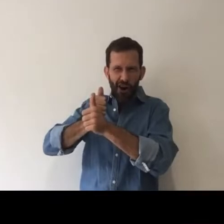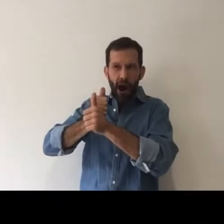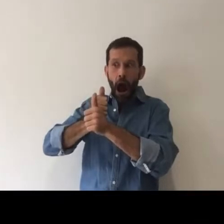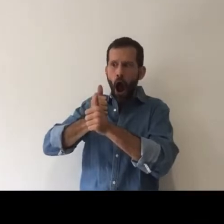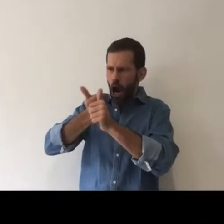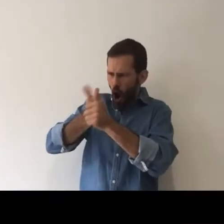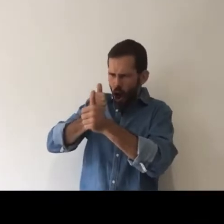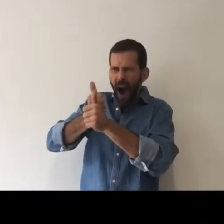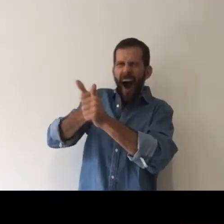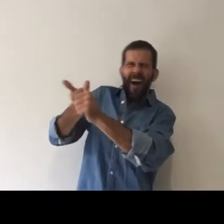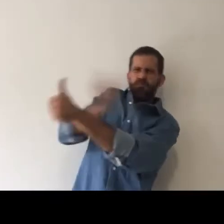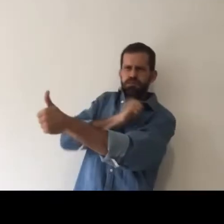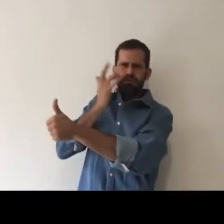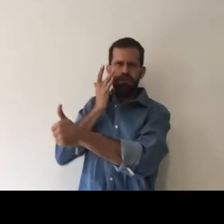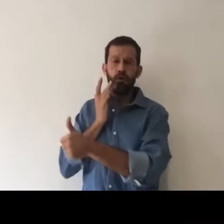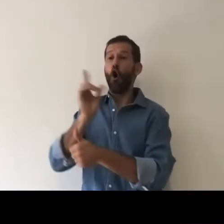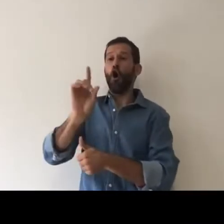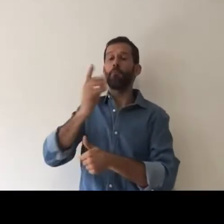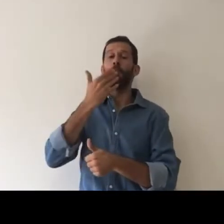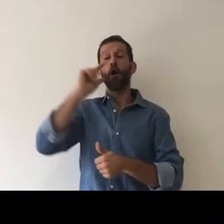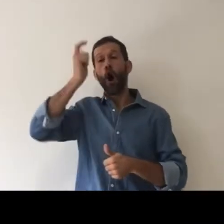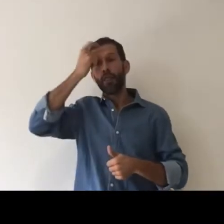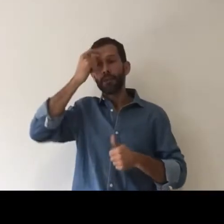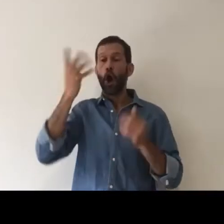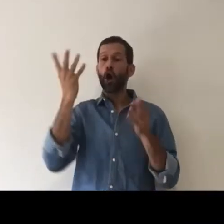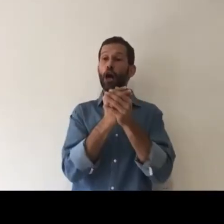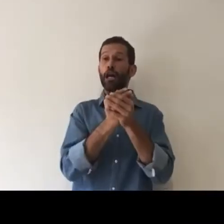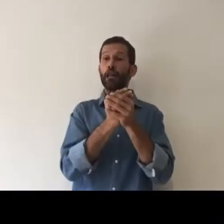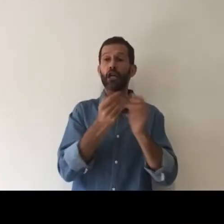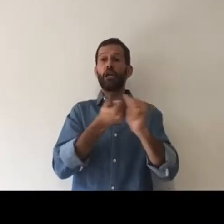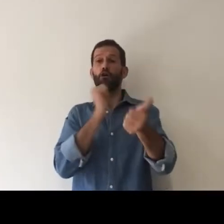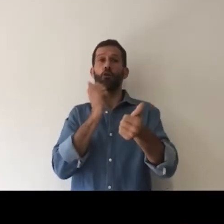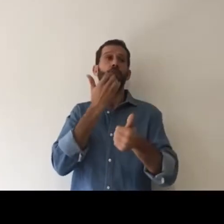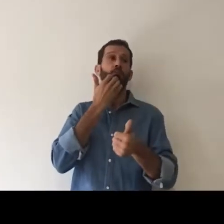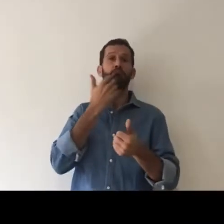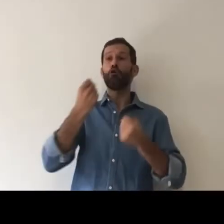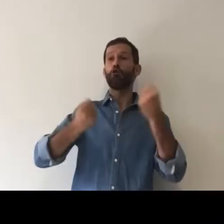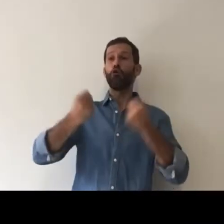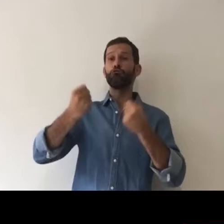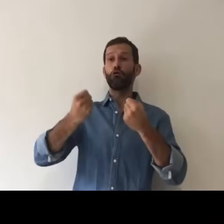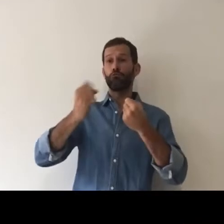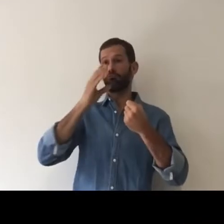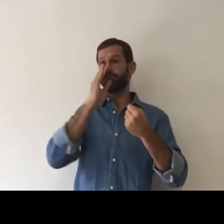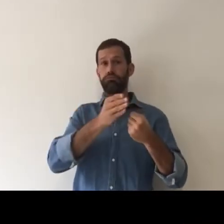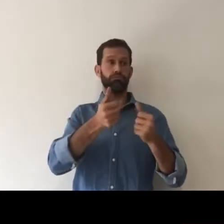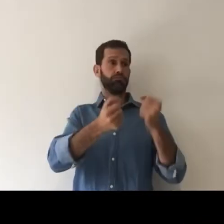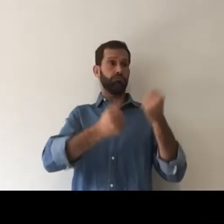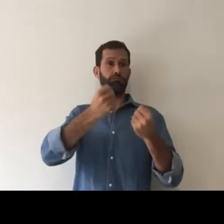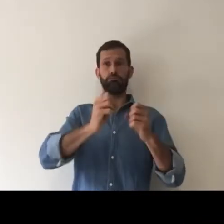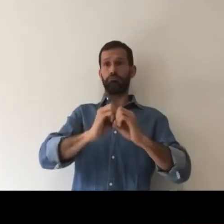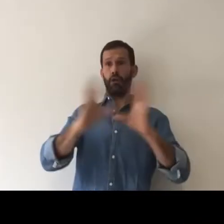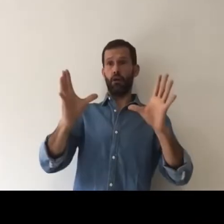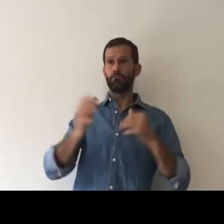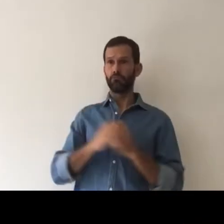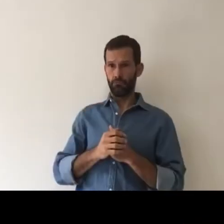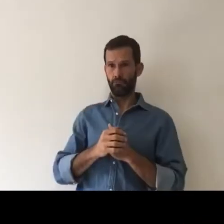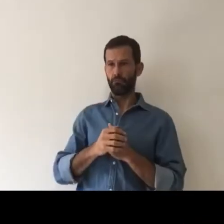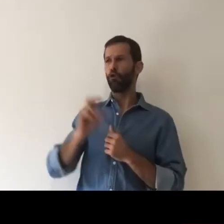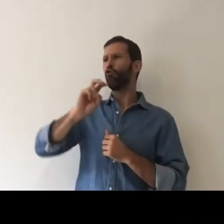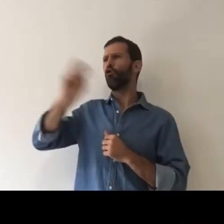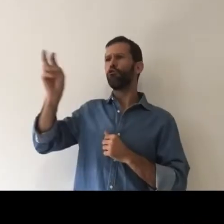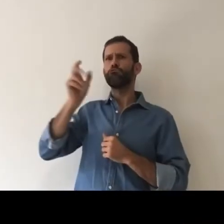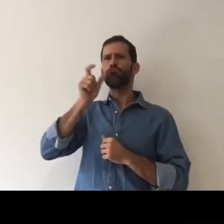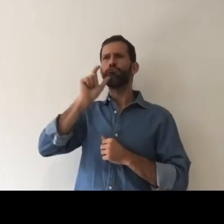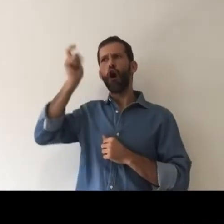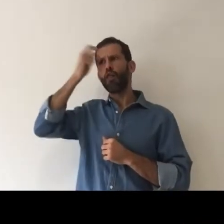Muchas veces la propia lengua de signos contiene elementos icónicos, especialmente con